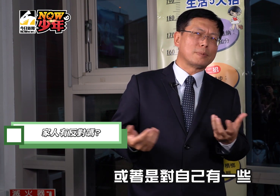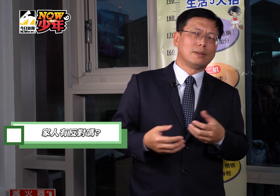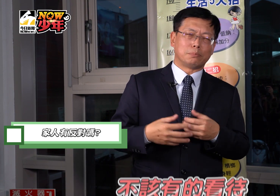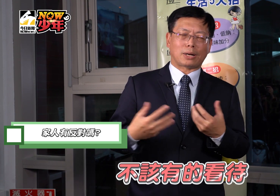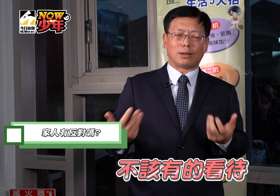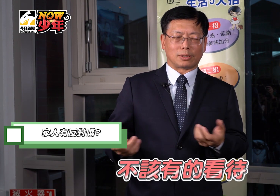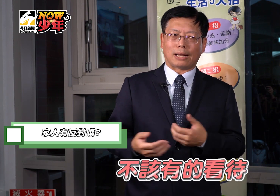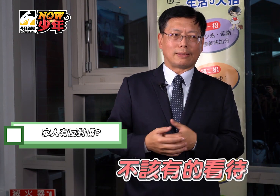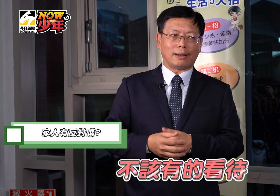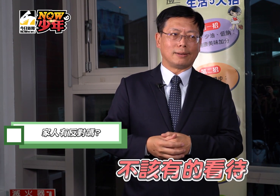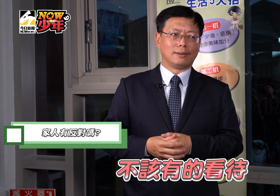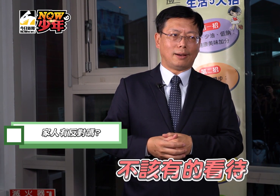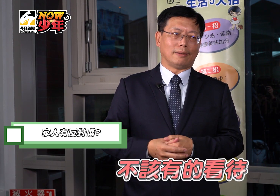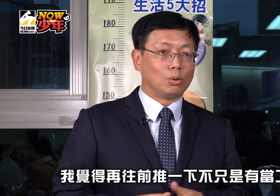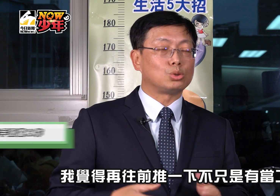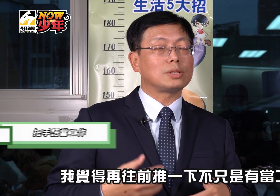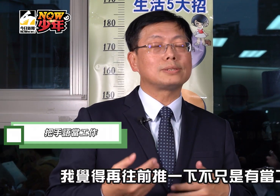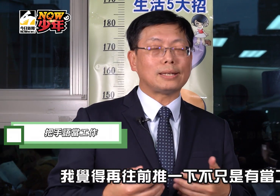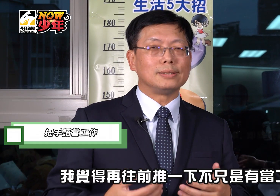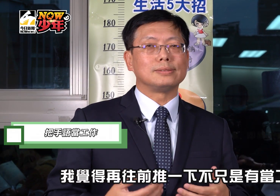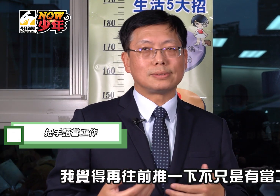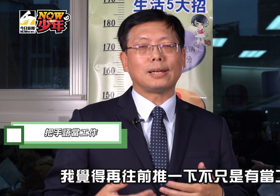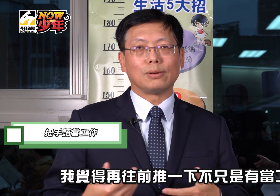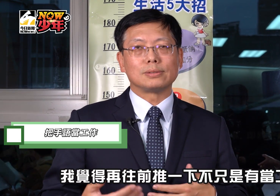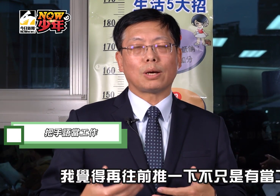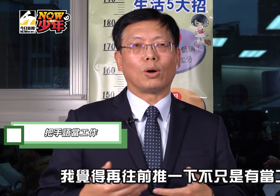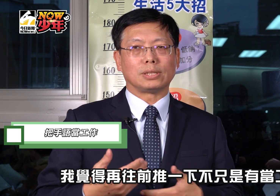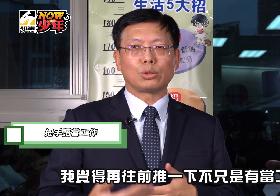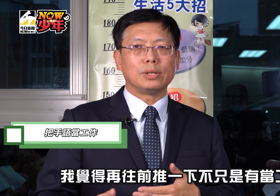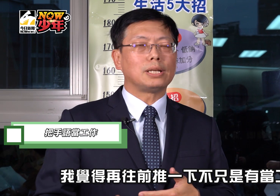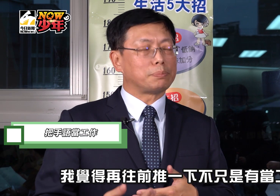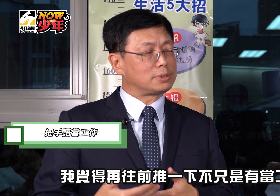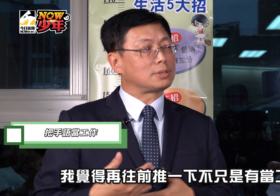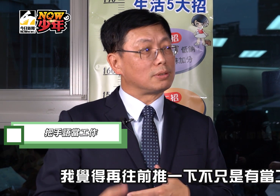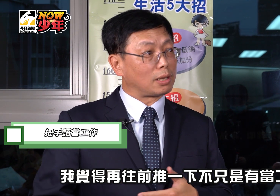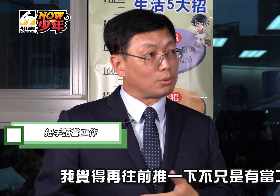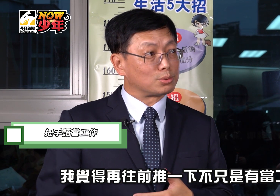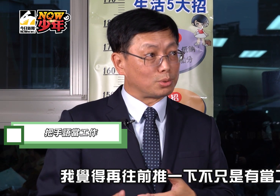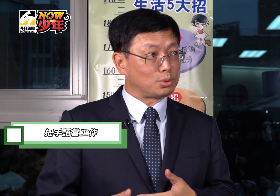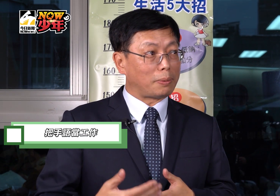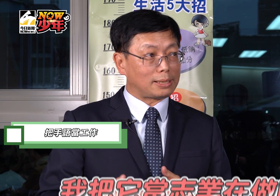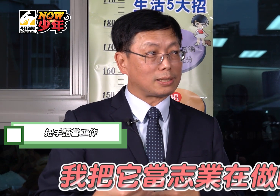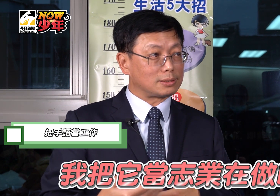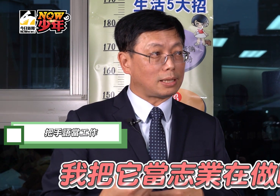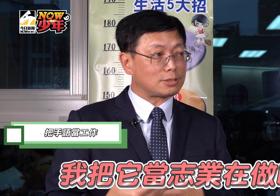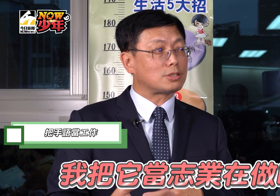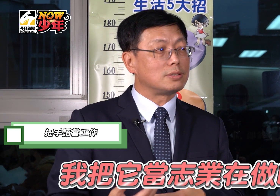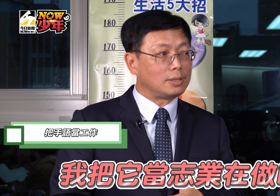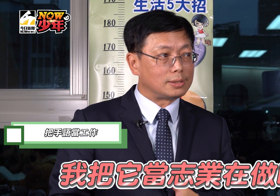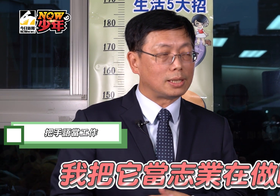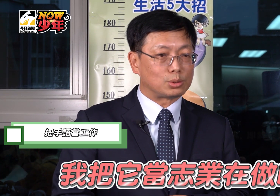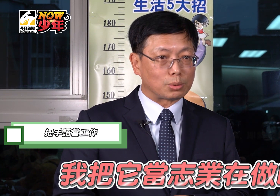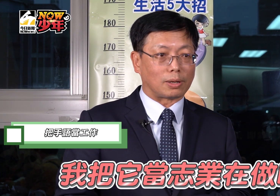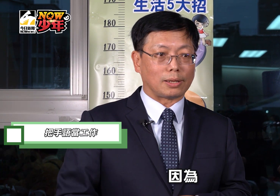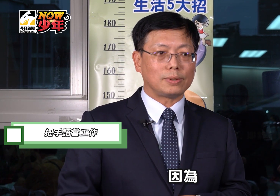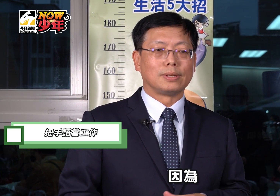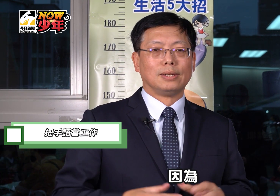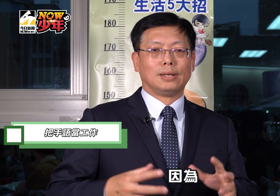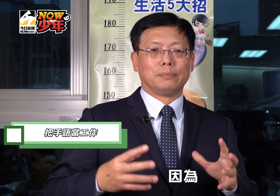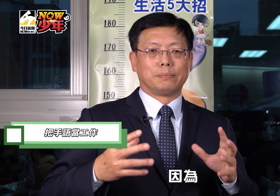不该有的看待。我觉得再往前推一下，不是只有当工作，我就把它当志业在做了，因为